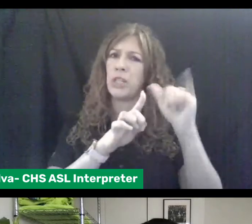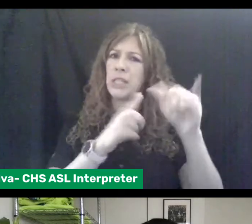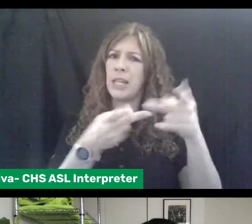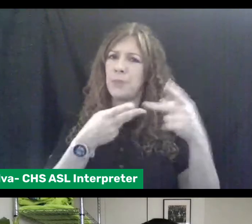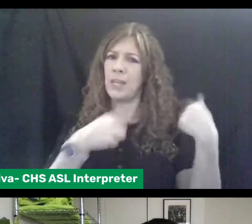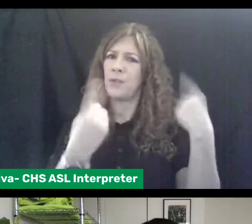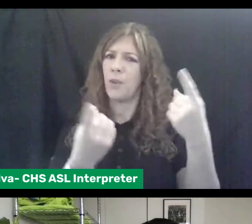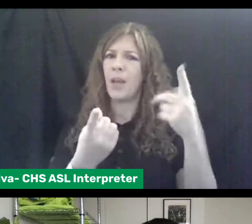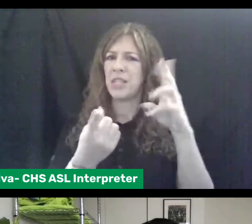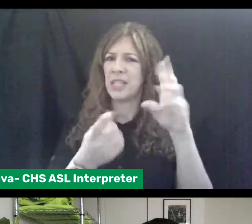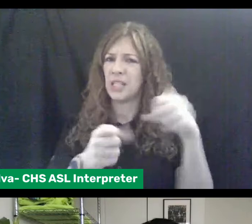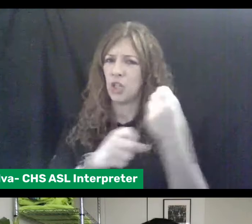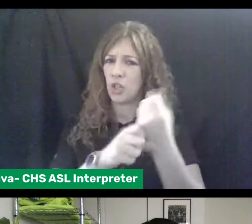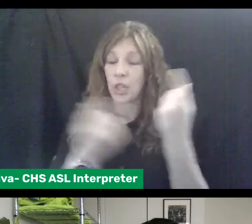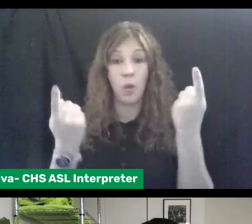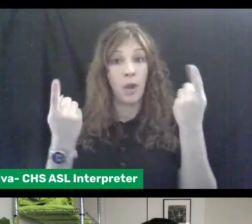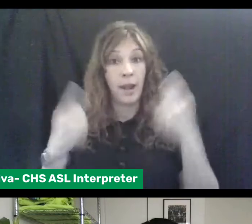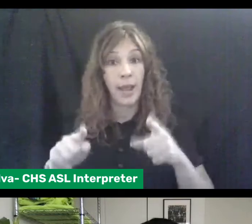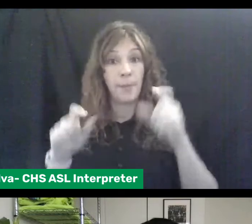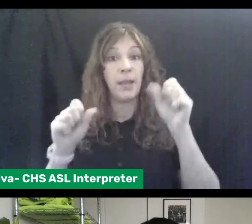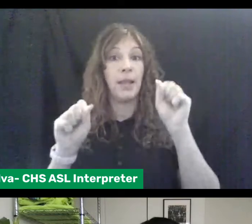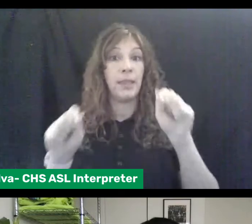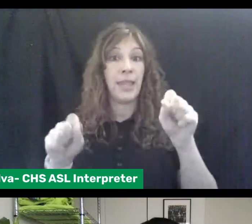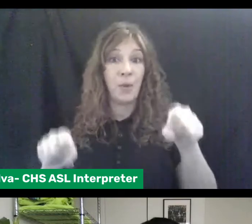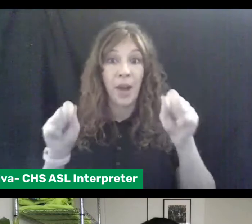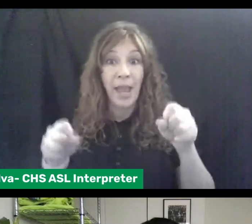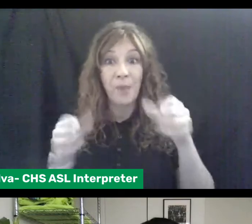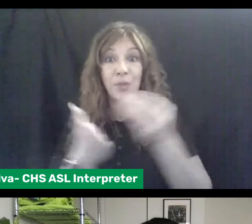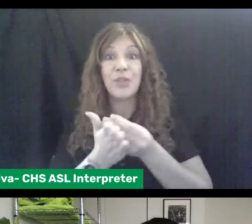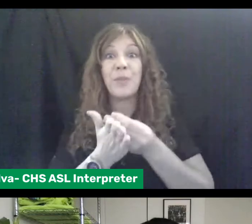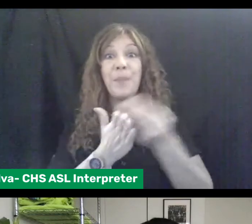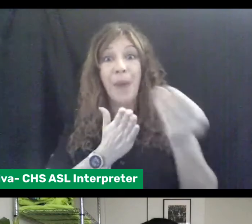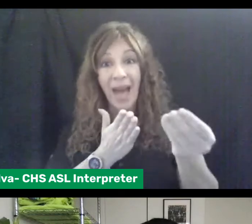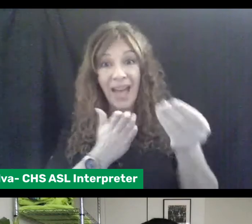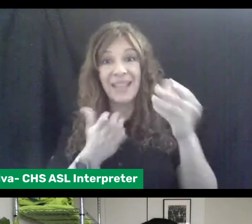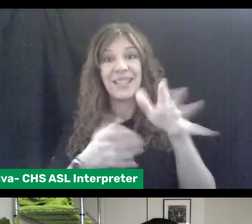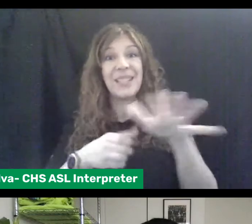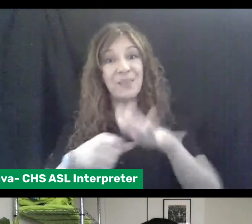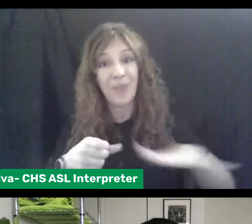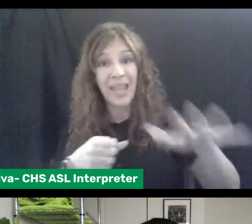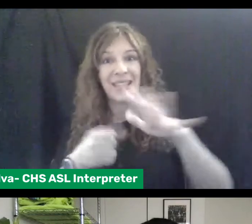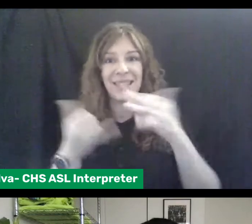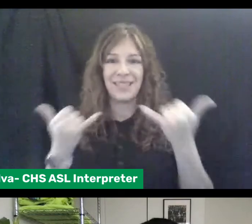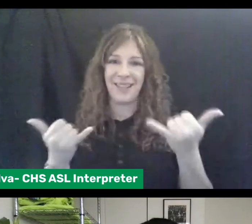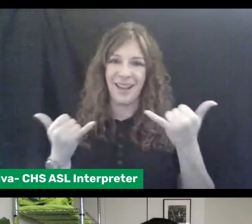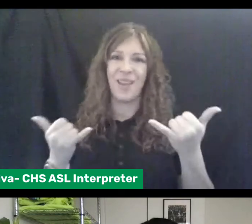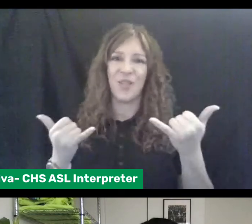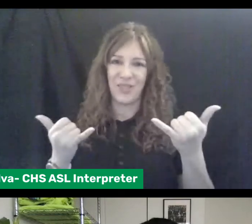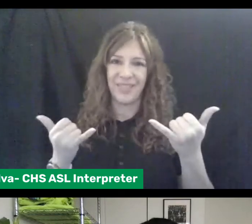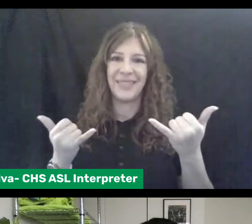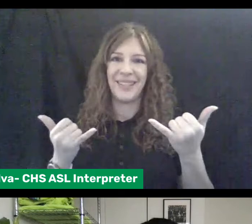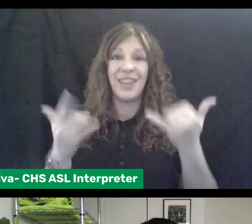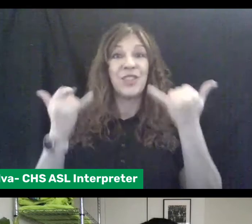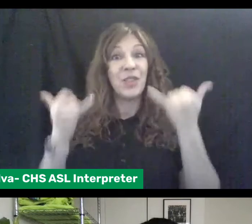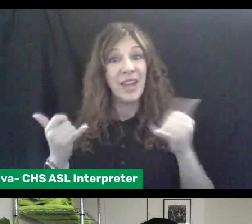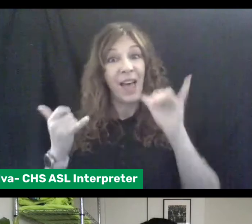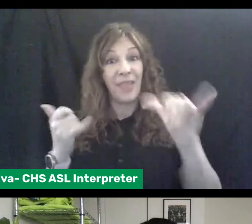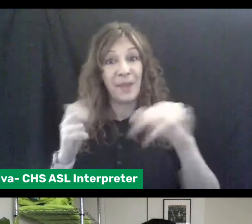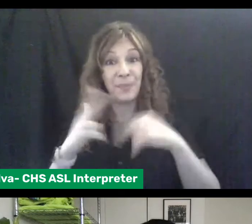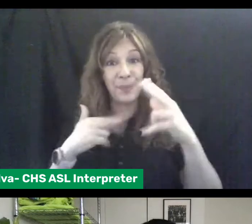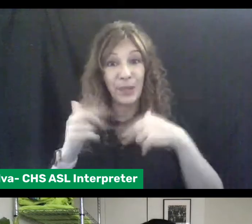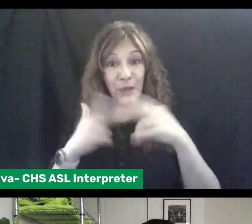tuvieron la oportunidad de comprarlo, de comprar el espacio, y ahora el edificio